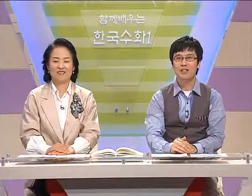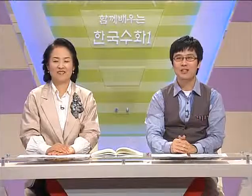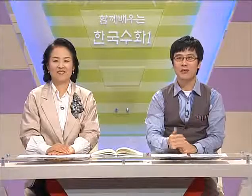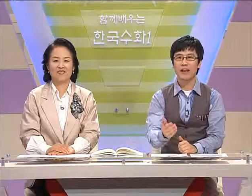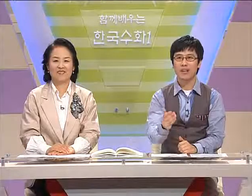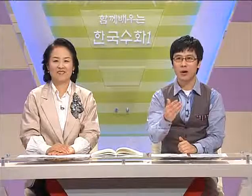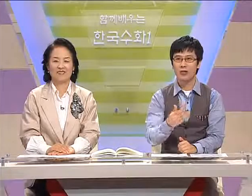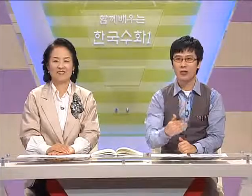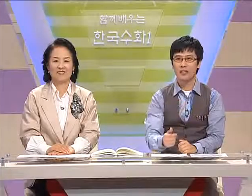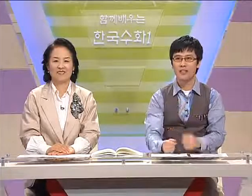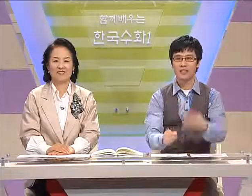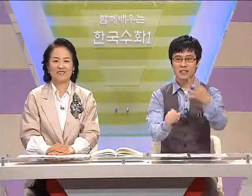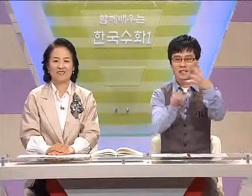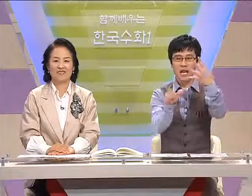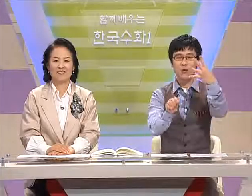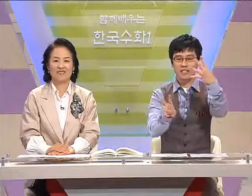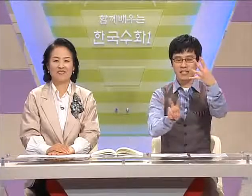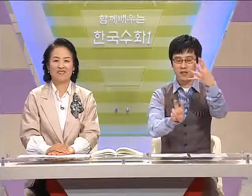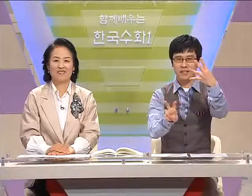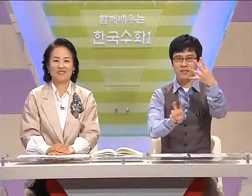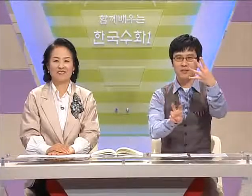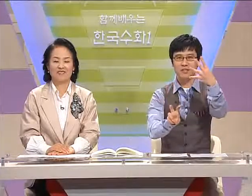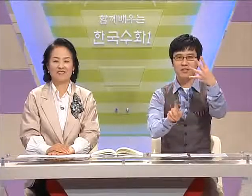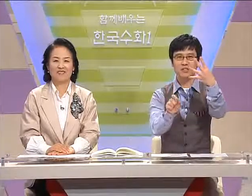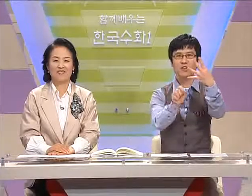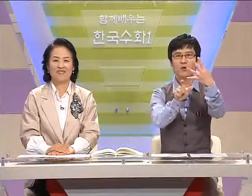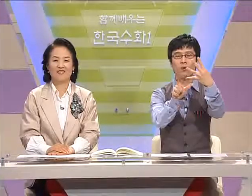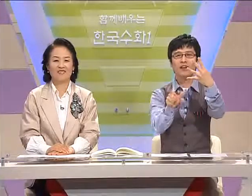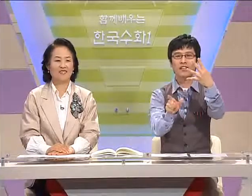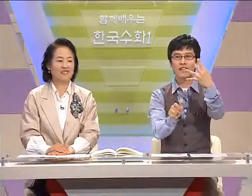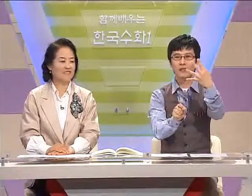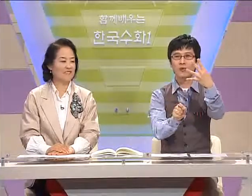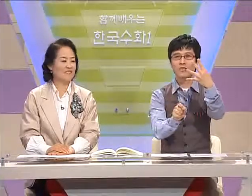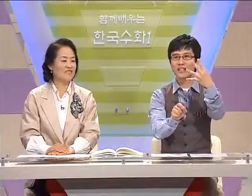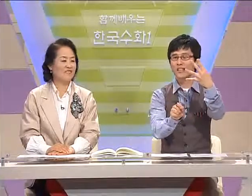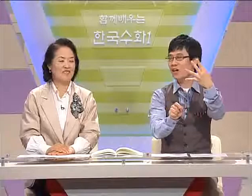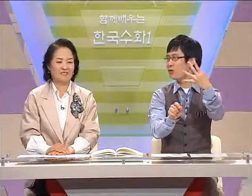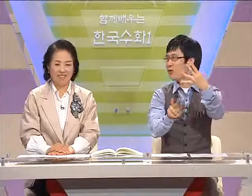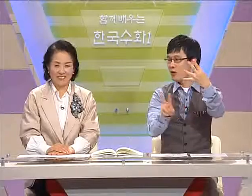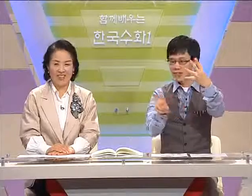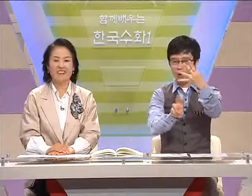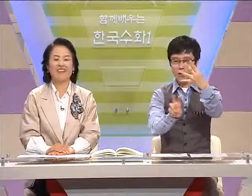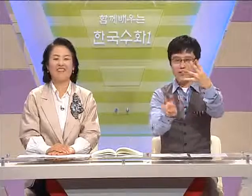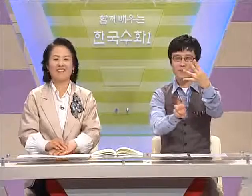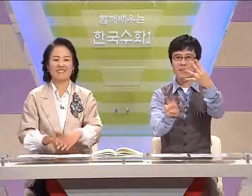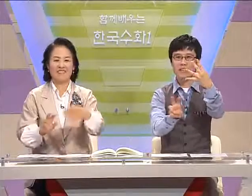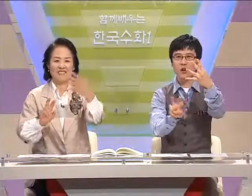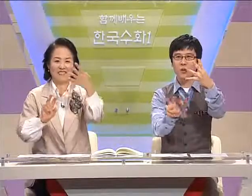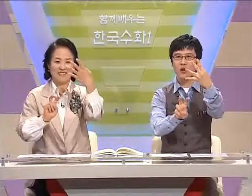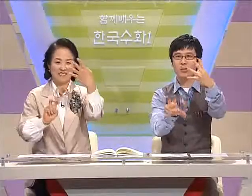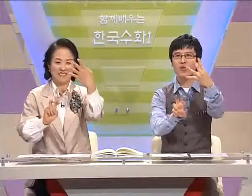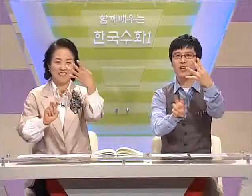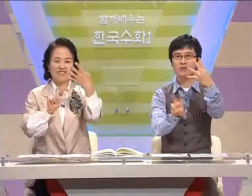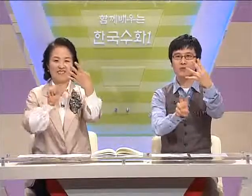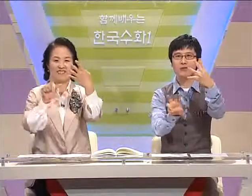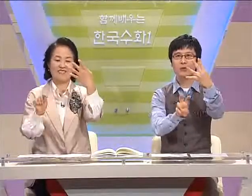농인들과의 대화 중에는 4월 20일, 심지어는 월이라는 수화 생략하고 4월 20일이라고 바로 표현하는 분들도